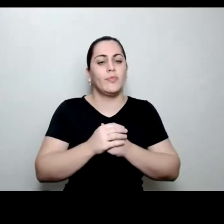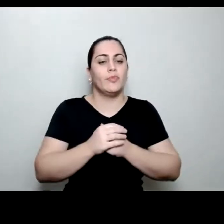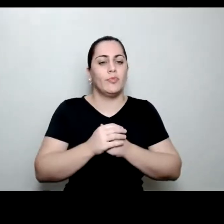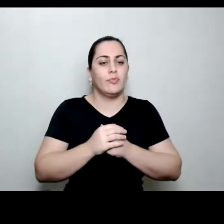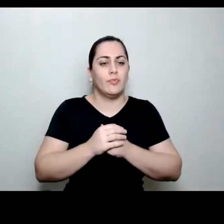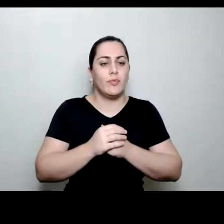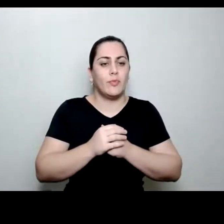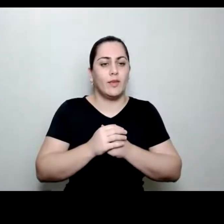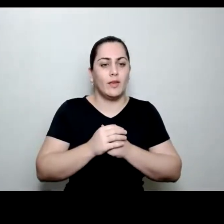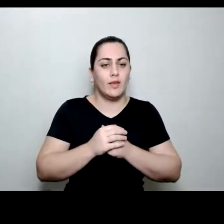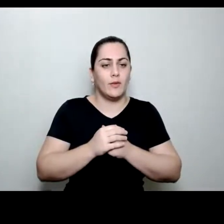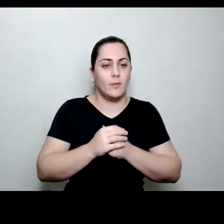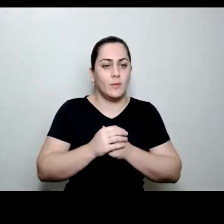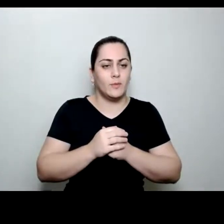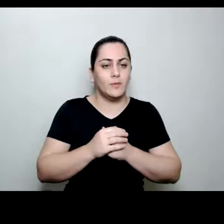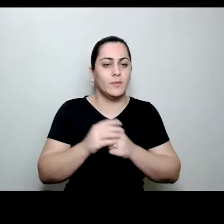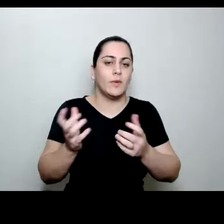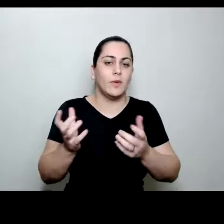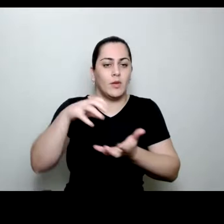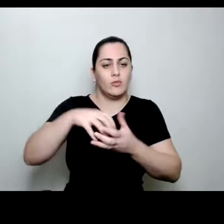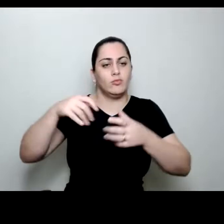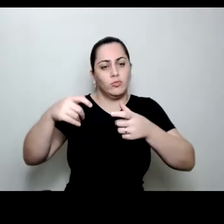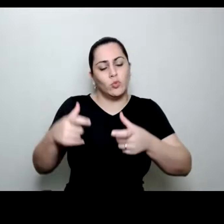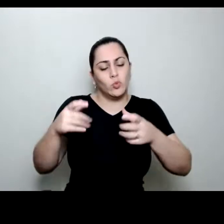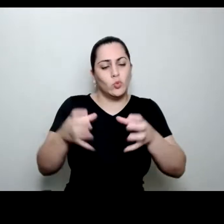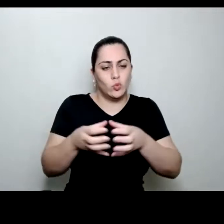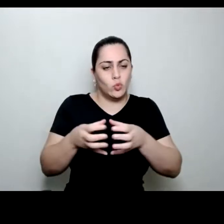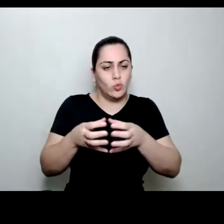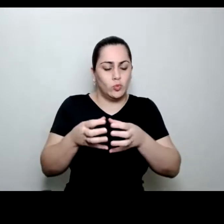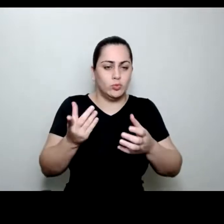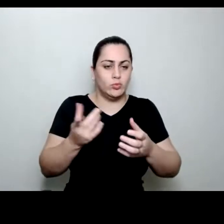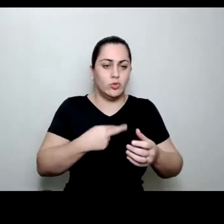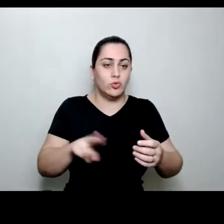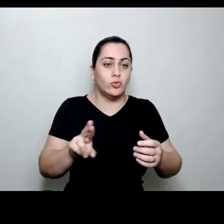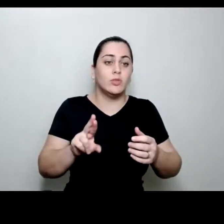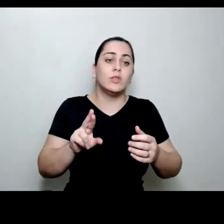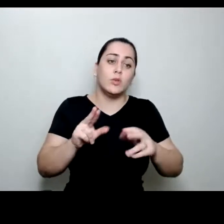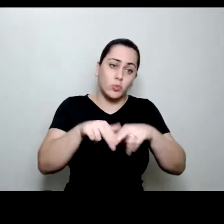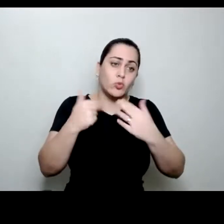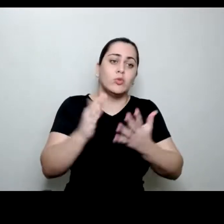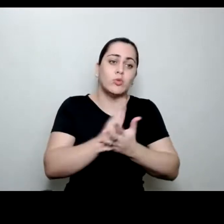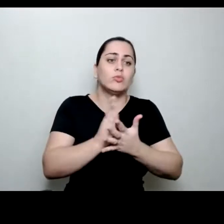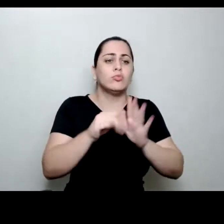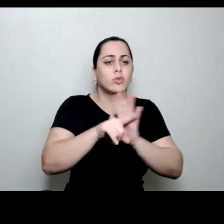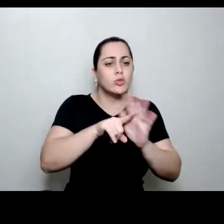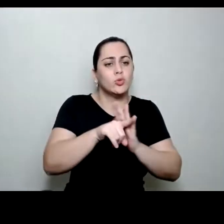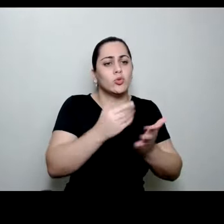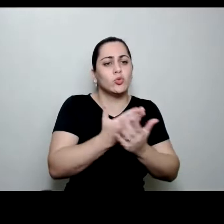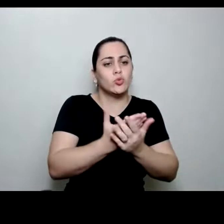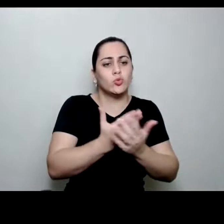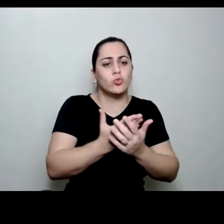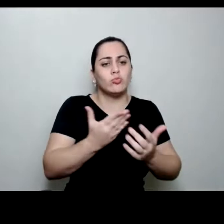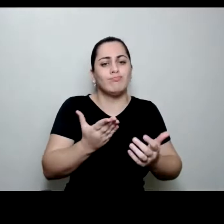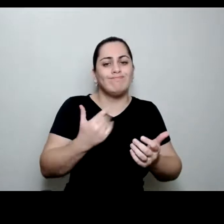com relação a essa instituição. E, por isso, muitos linguistas têm ressalvas com o trabalho do CIL e muitos